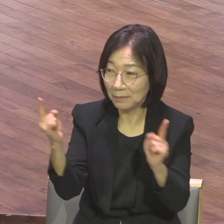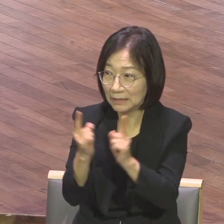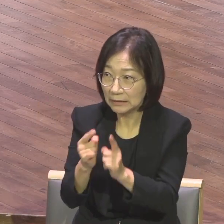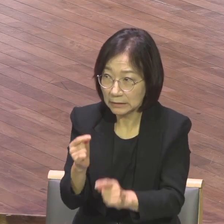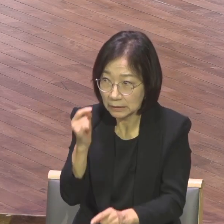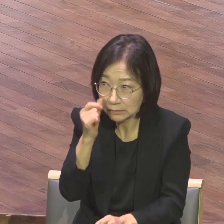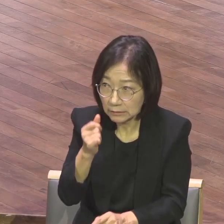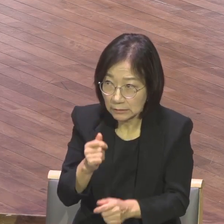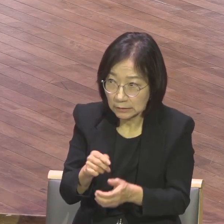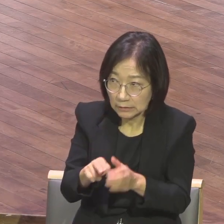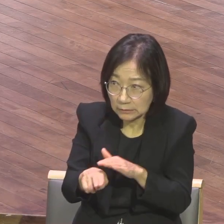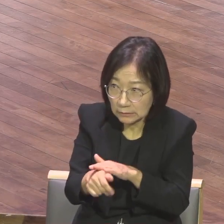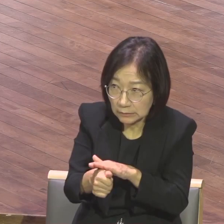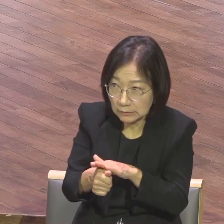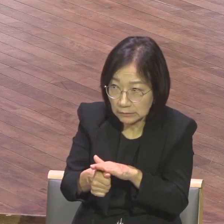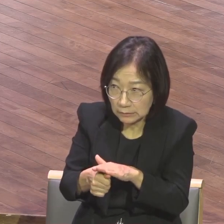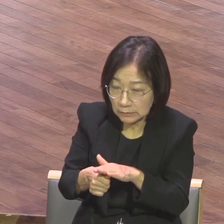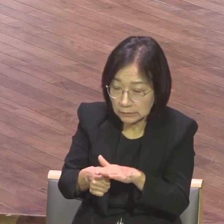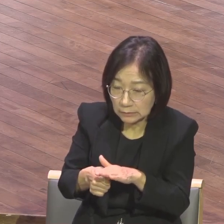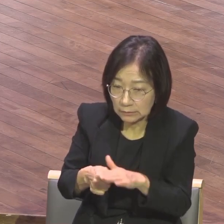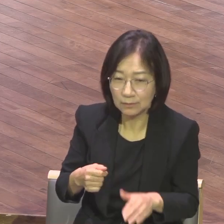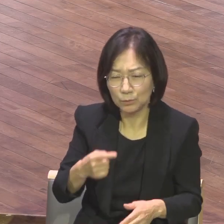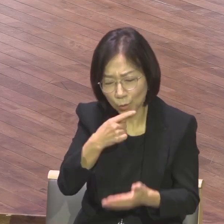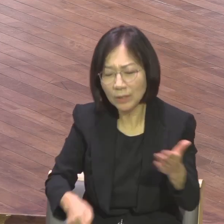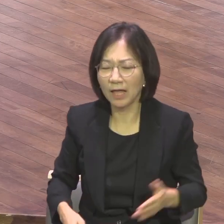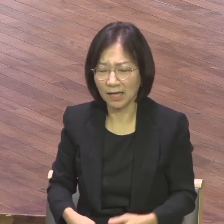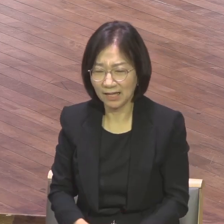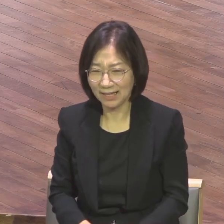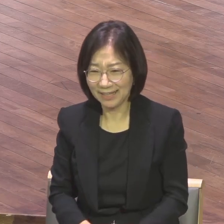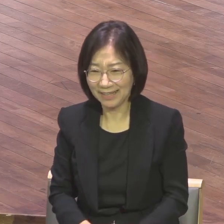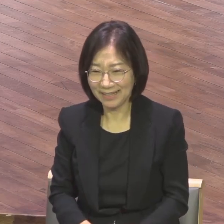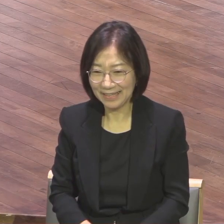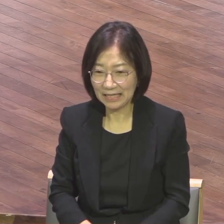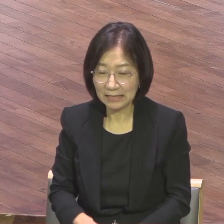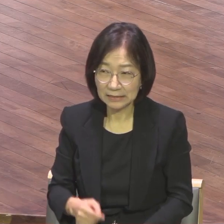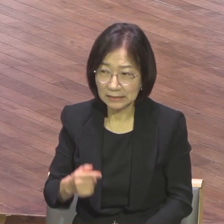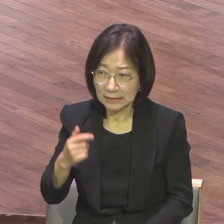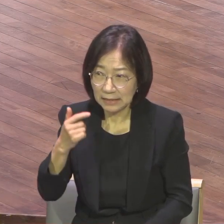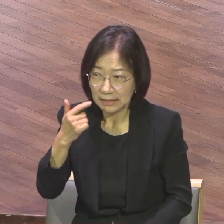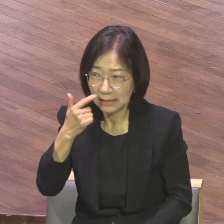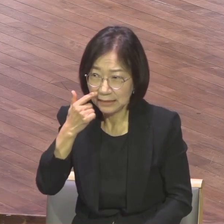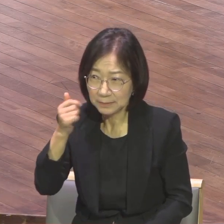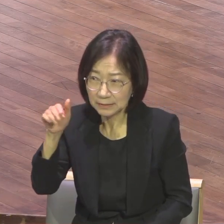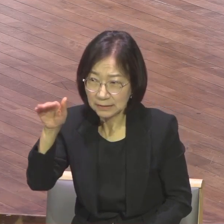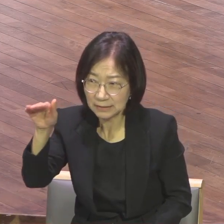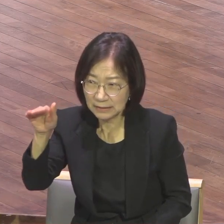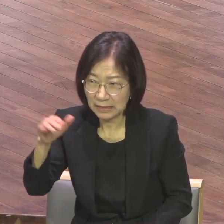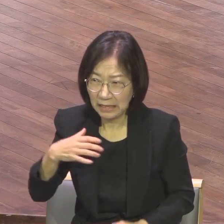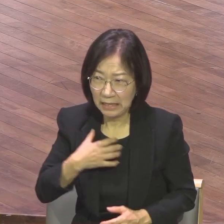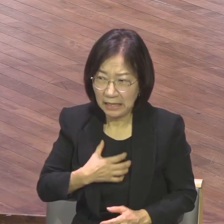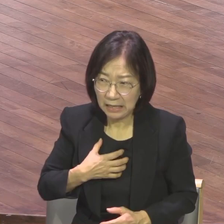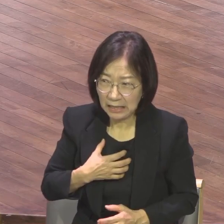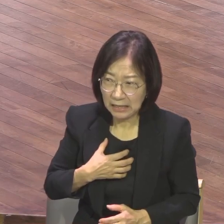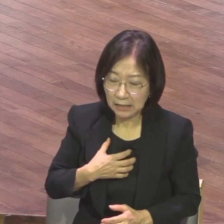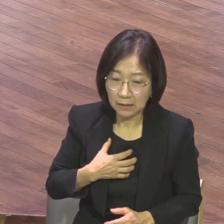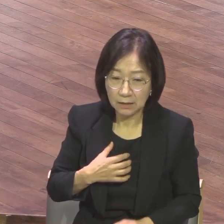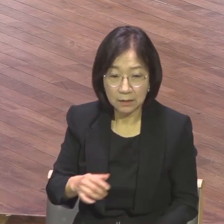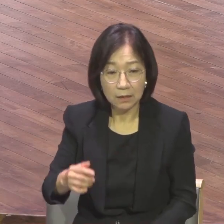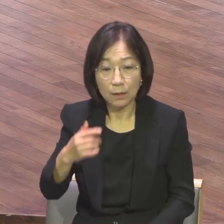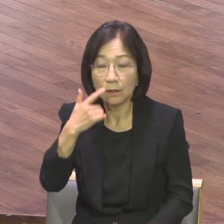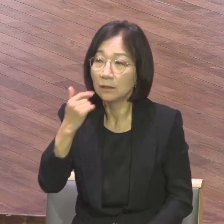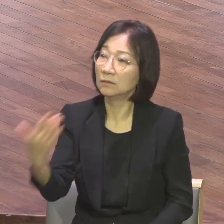손해야. 그렇죠? 자식들 중에 그래요. 뭐, 아이고 아버지인데 이까지 말하기가. 부모는요 자식이 요구하면 주는